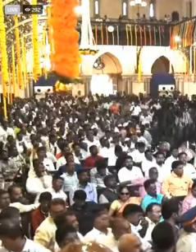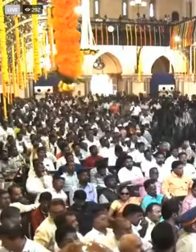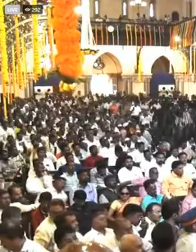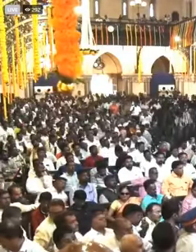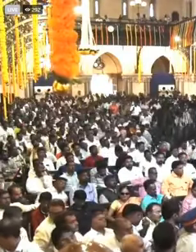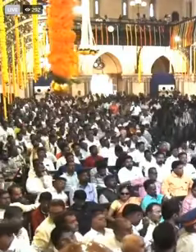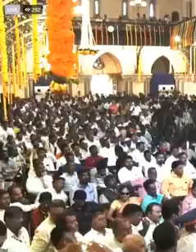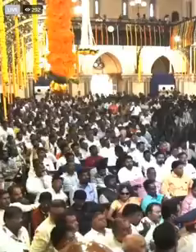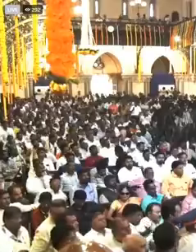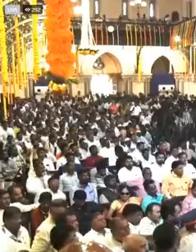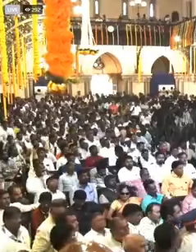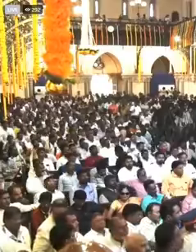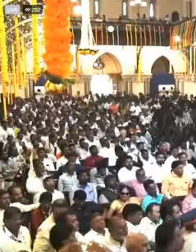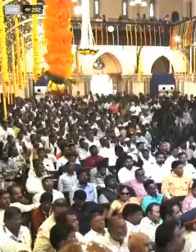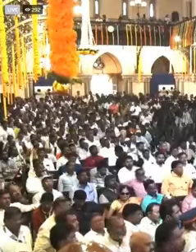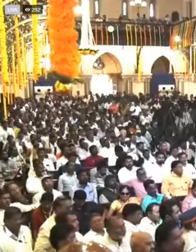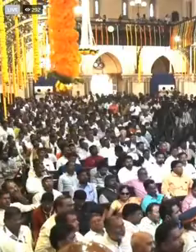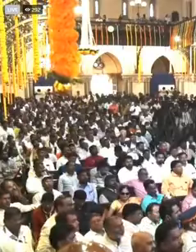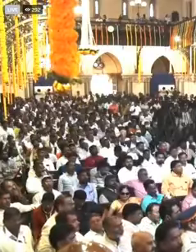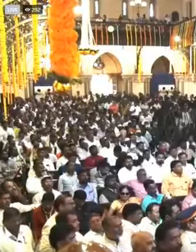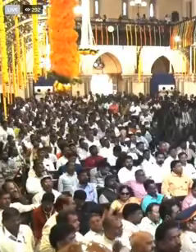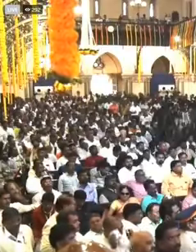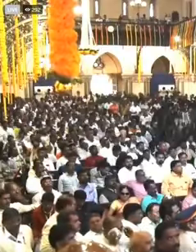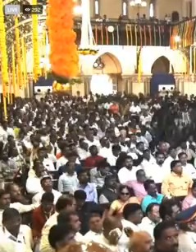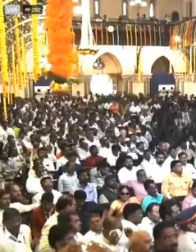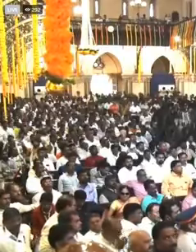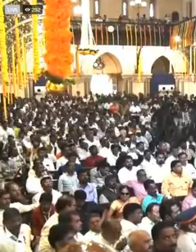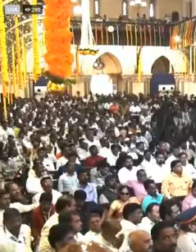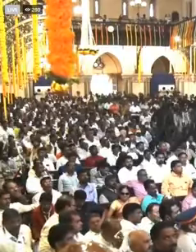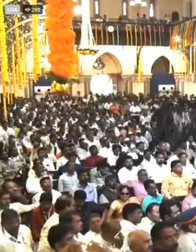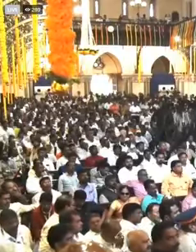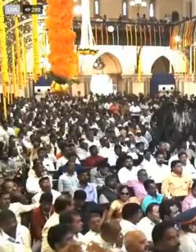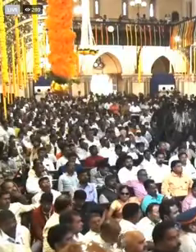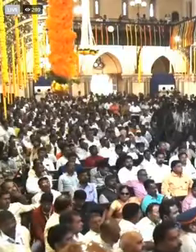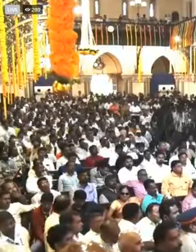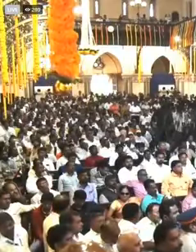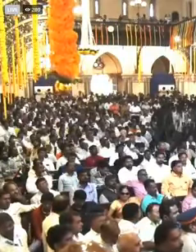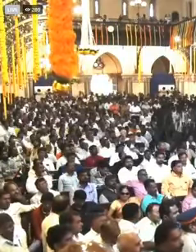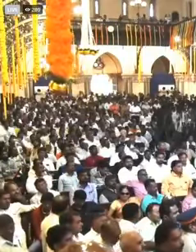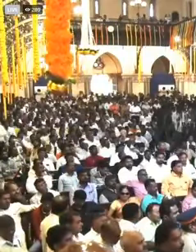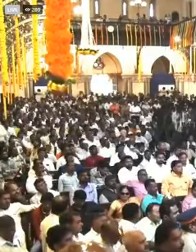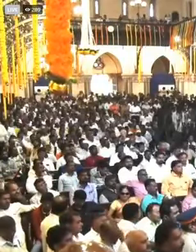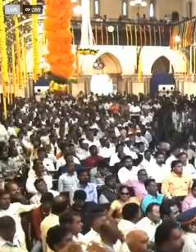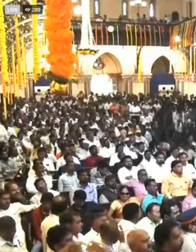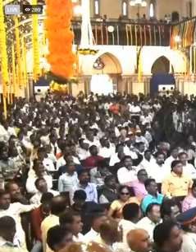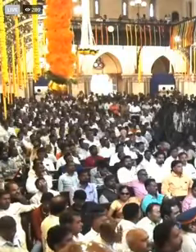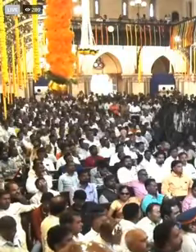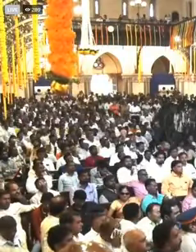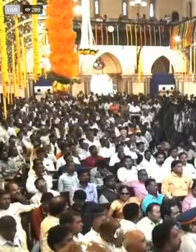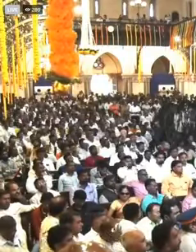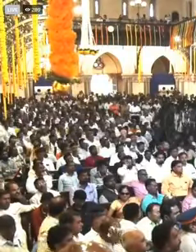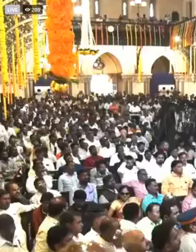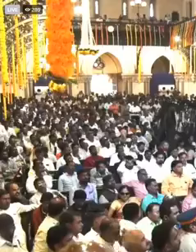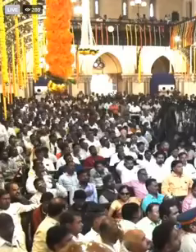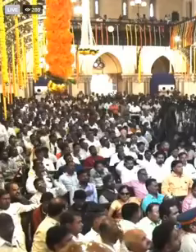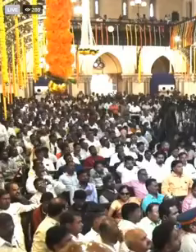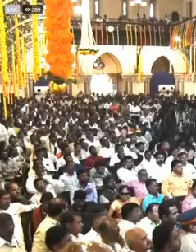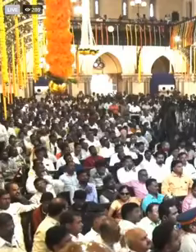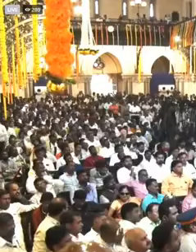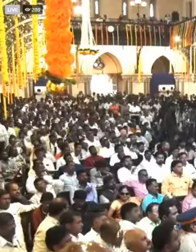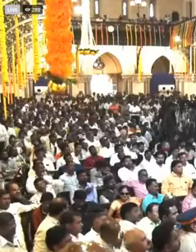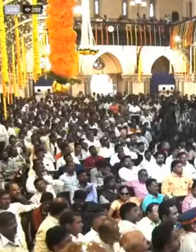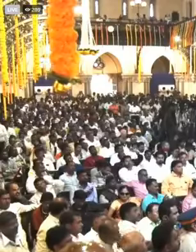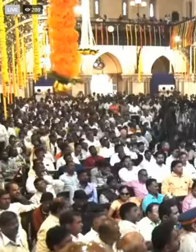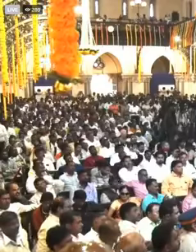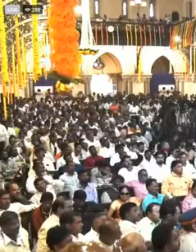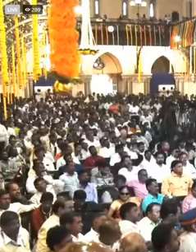जाईल हे देखील मी या ठिकाणी स्पष्ट करू इच्छितो। आणि म्हणून आज या राज्यामध्ये